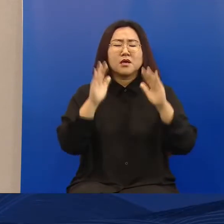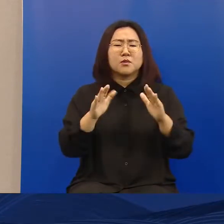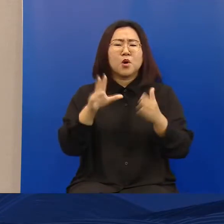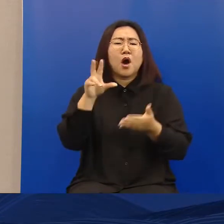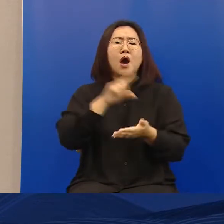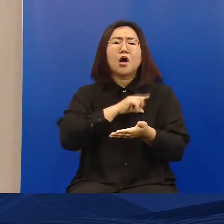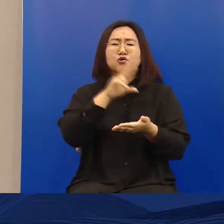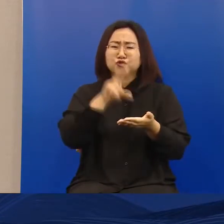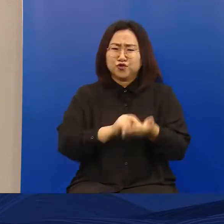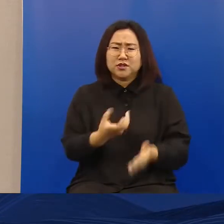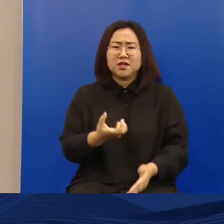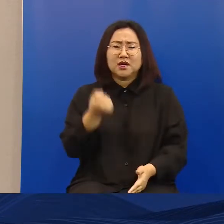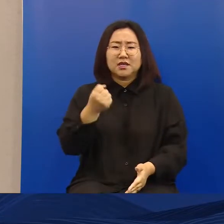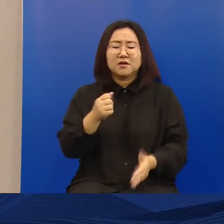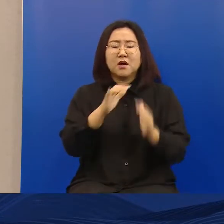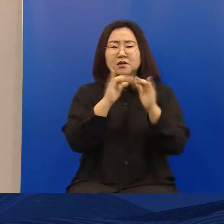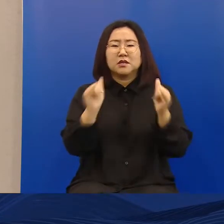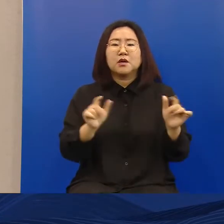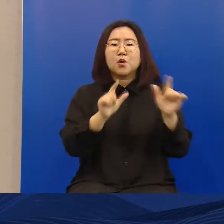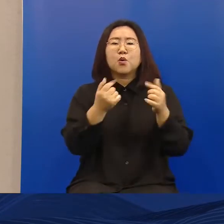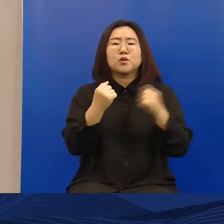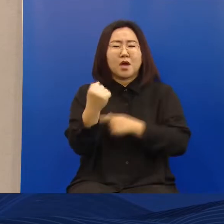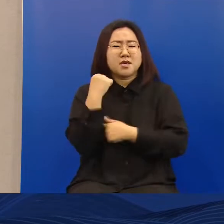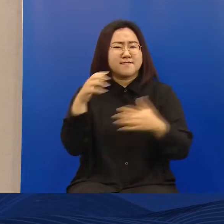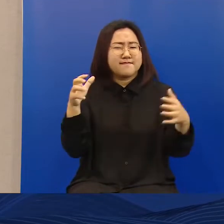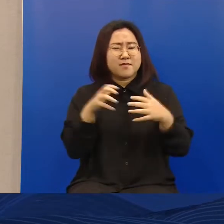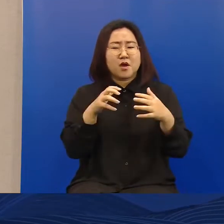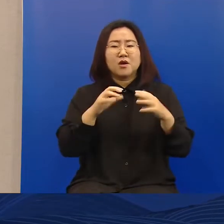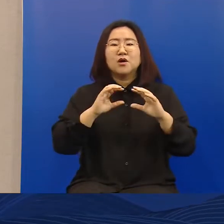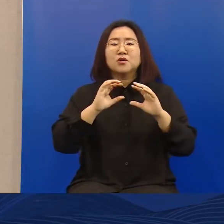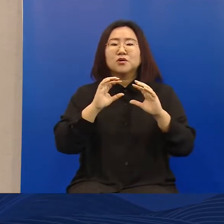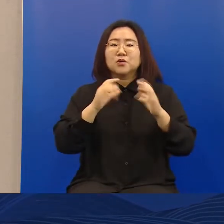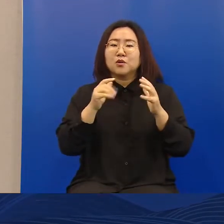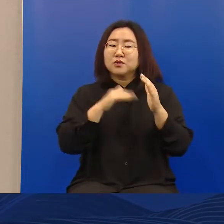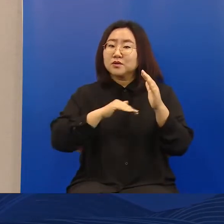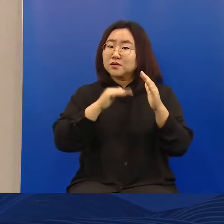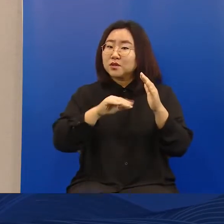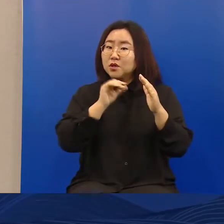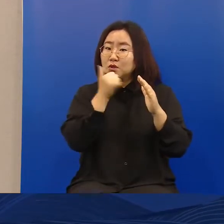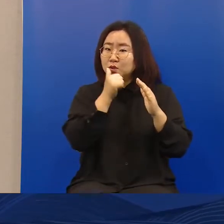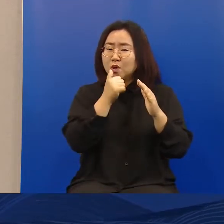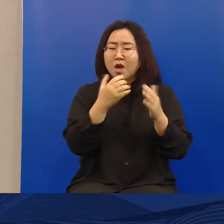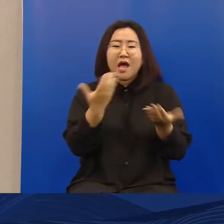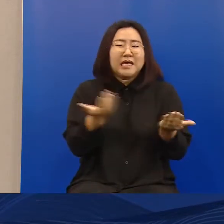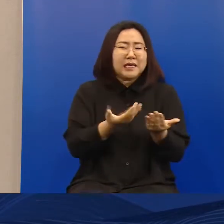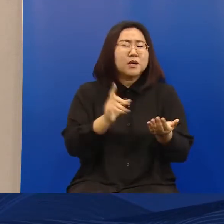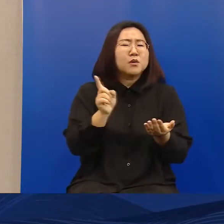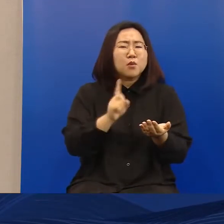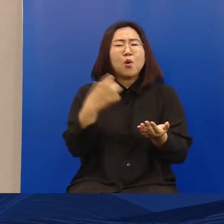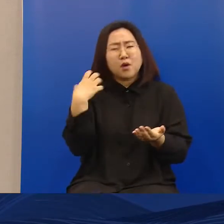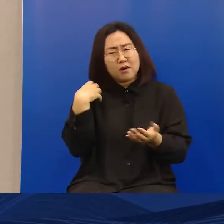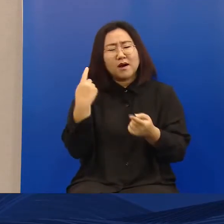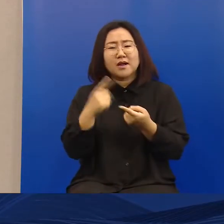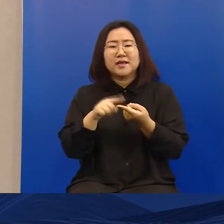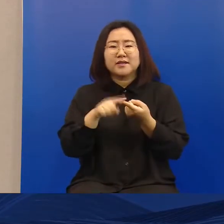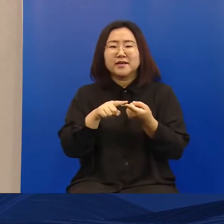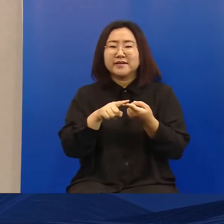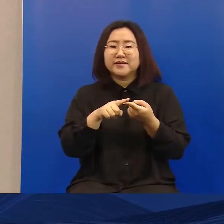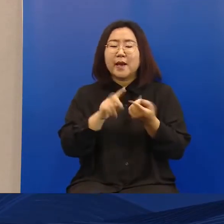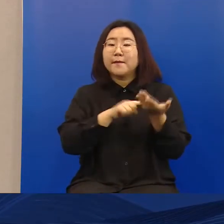주제 인류의 공존과 협력을 위한 공적 수호 통역의 가제와 역할에 대해서라는